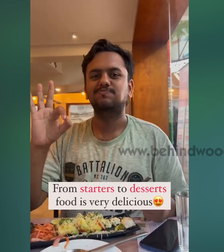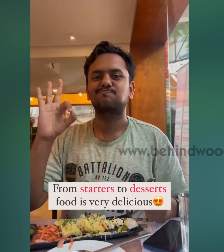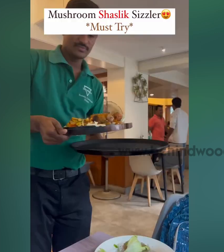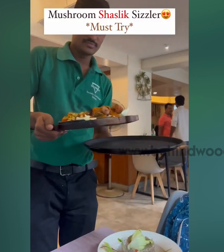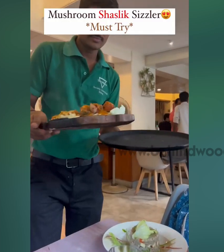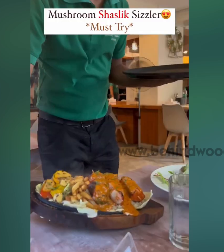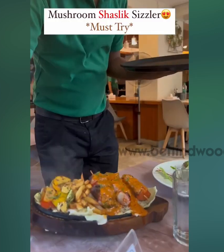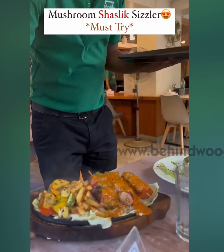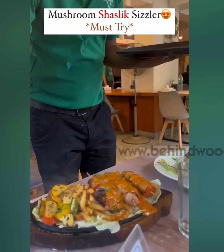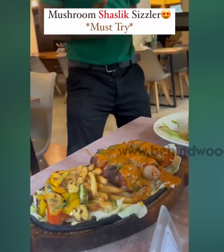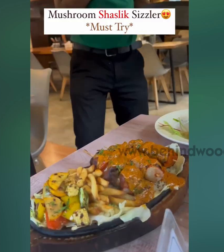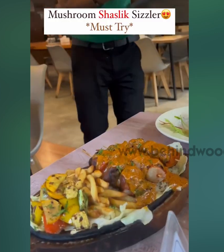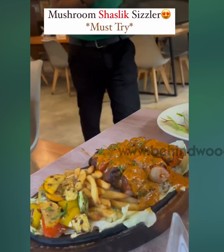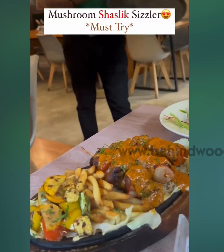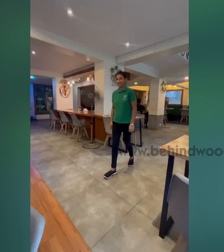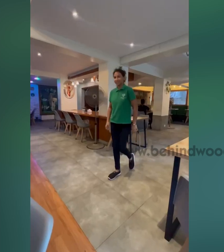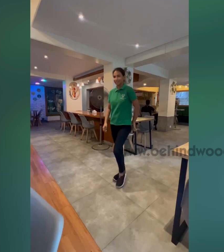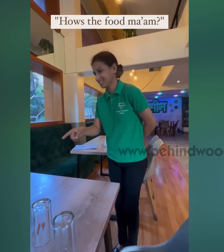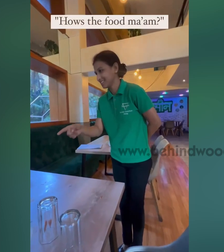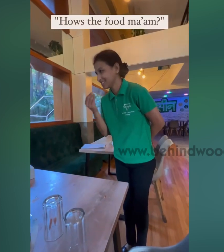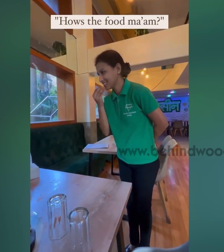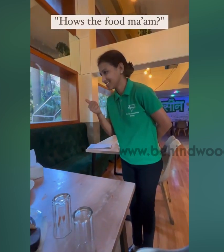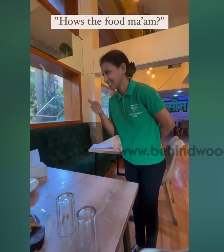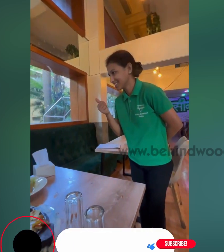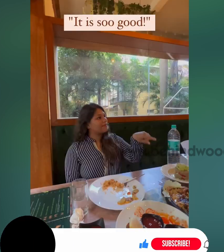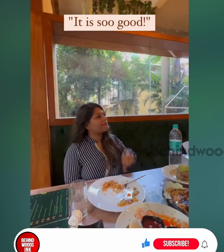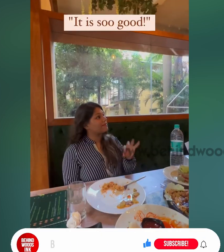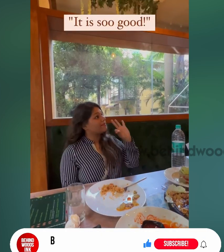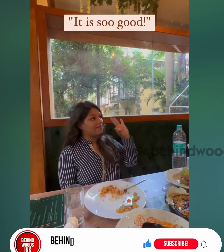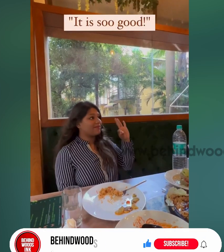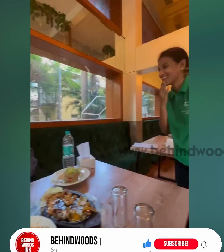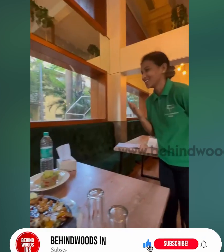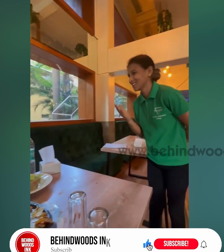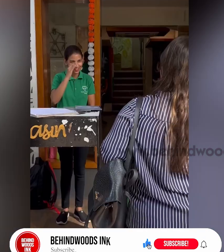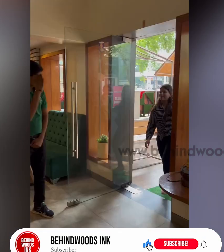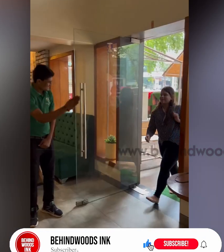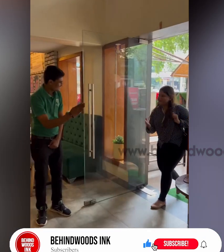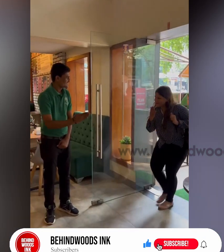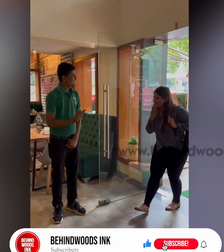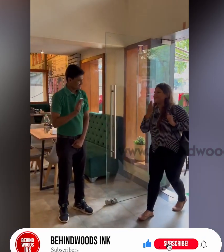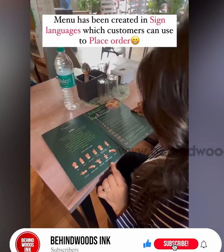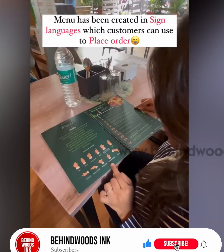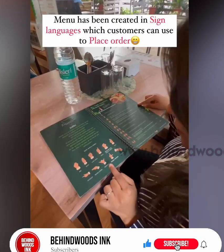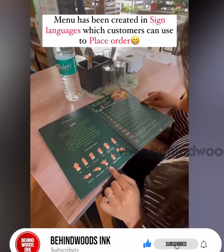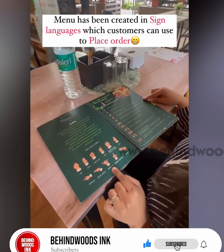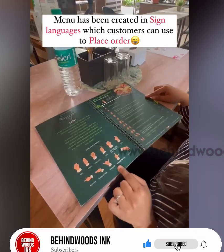കയറിയാൽ നമുക്ക് ഭക്ഷണം ഓർഡർ ചെയ്യാൻ പറ്റുള്ളൂ. ഇങ്ങനെയൊക്കെയല്ലേ നിങ്ങൾ ചിന്തിക്കുന്നത്? പേടിക്കണ്ട, ഈ റെസ്റ്റോറന്റിലെ മെനുവിൽ നമ്മൾ ഏതൊക്കെ ഭക്ഷണമാണ് ഓർഡർ ചെയ്യേണ്ടത്, ആ